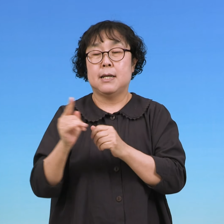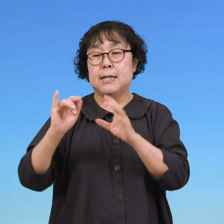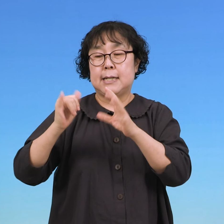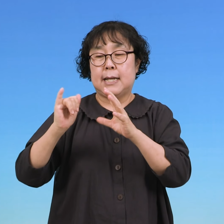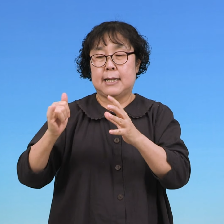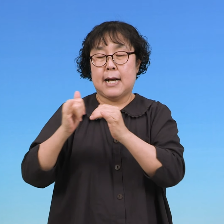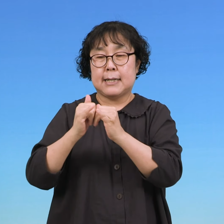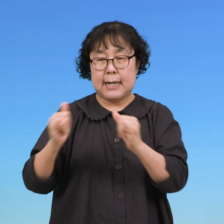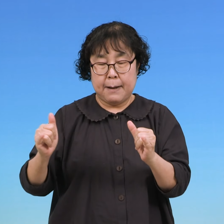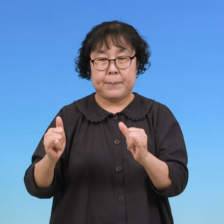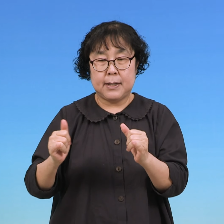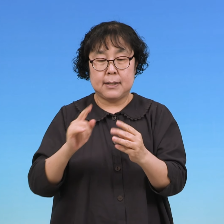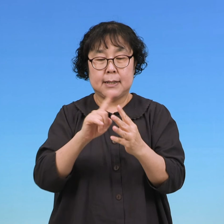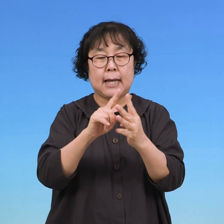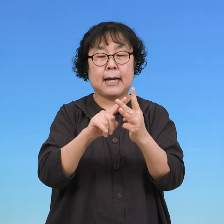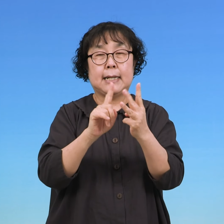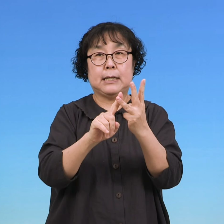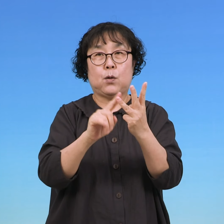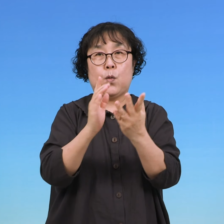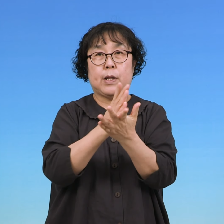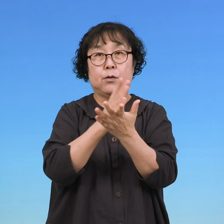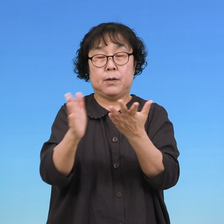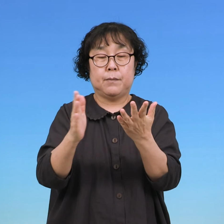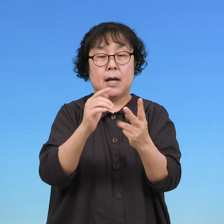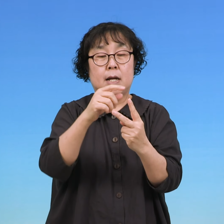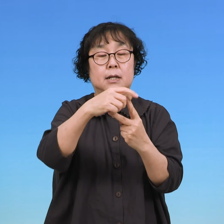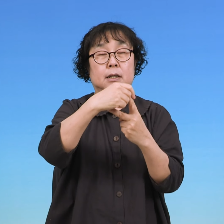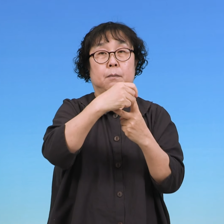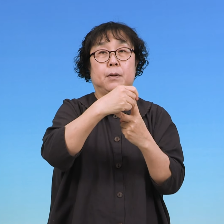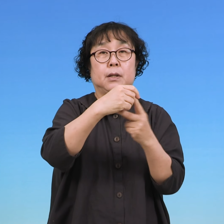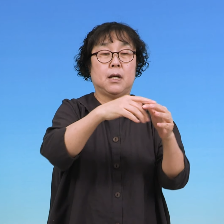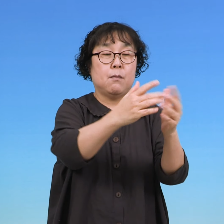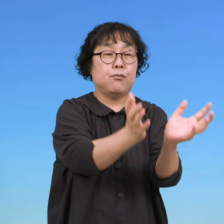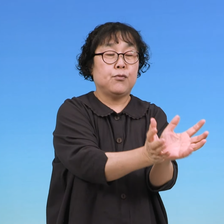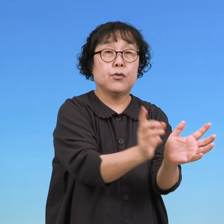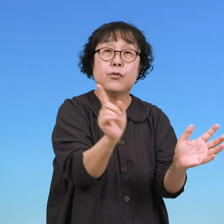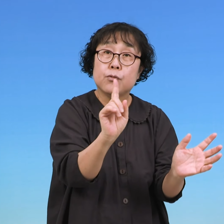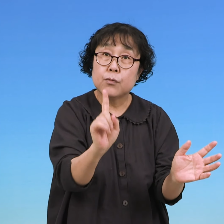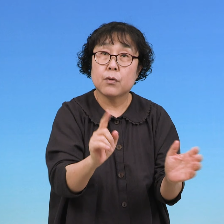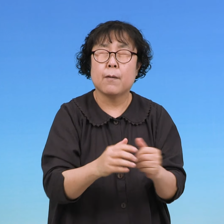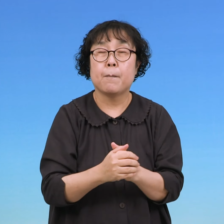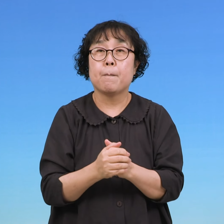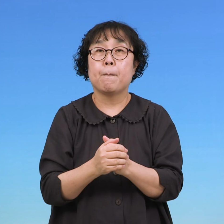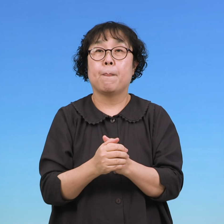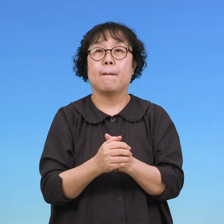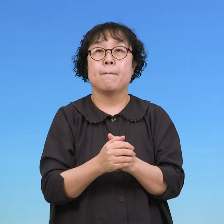세상 사람들은 딱 세 부류로 나누어지는 겁니다 첫 번째 부류는 어떤 사람일까요?